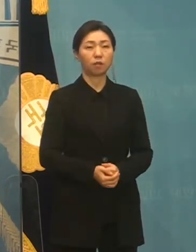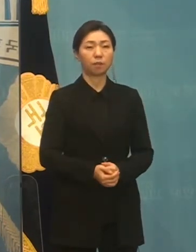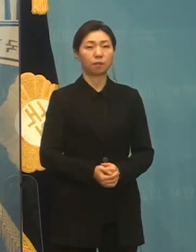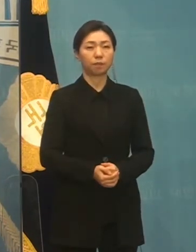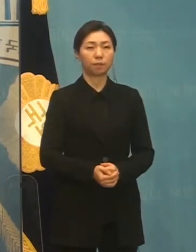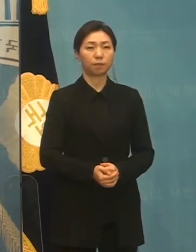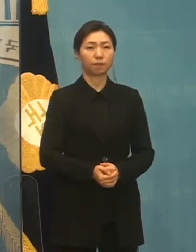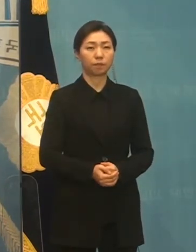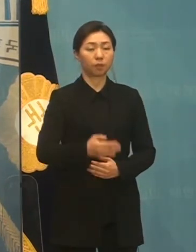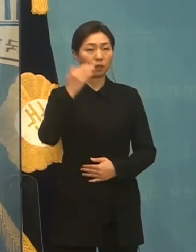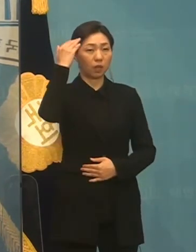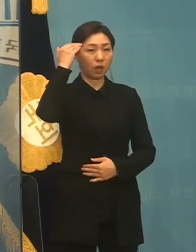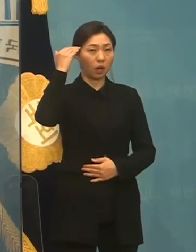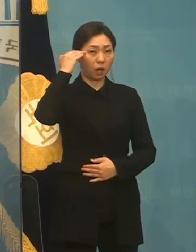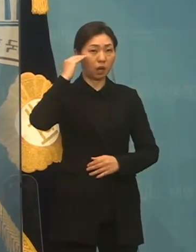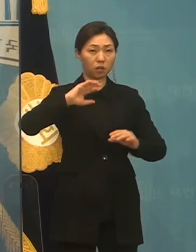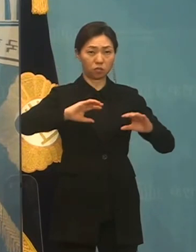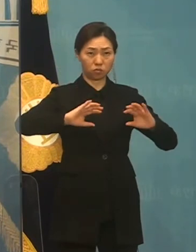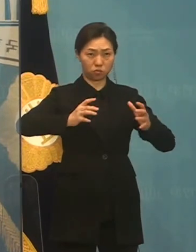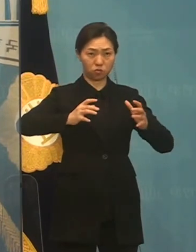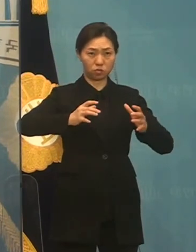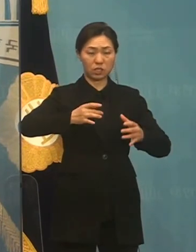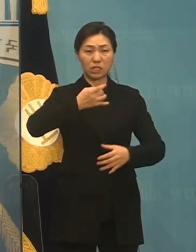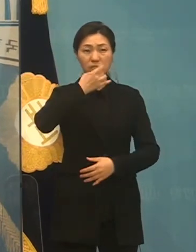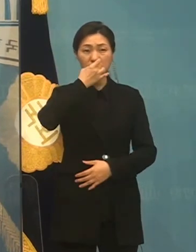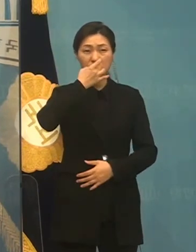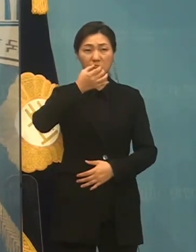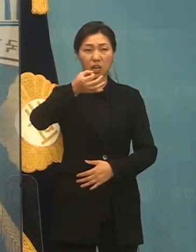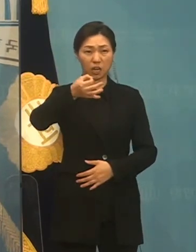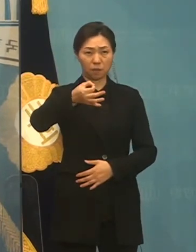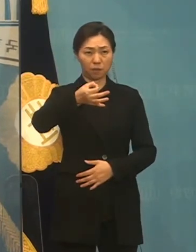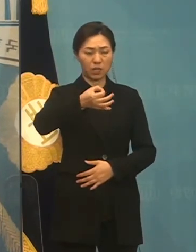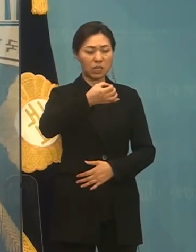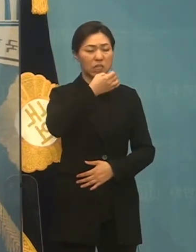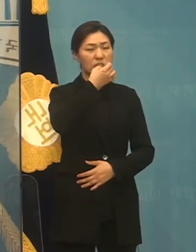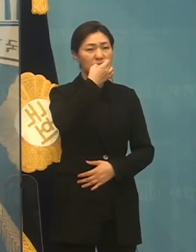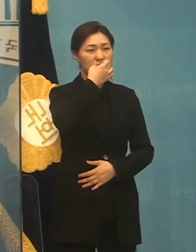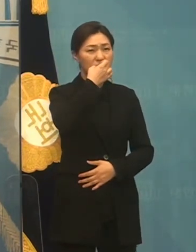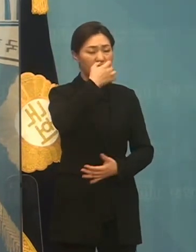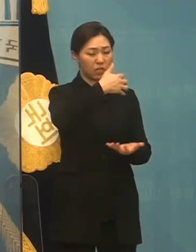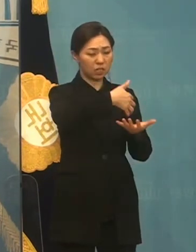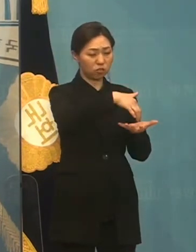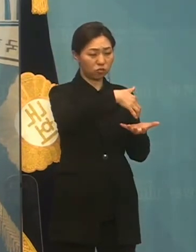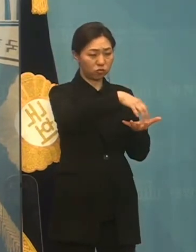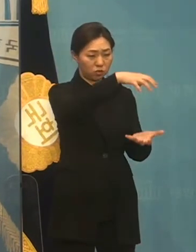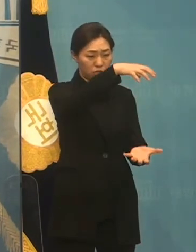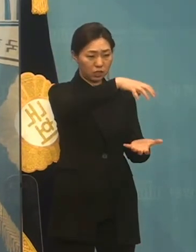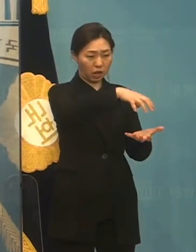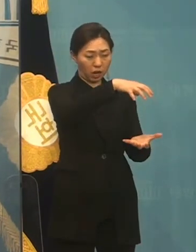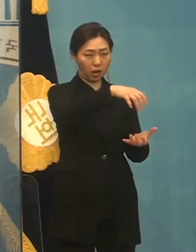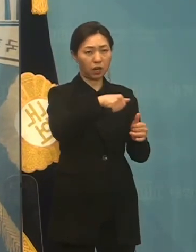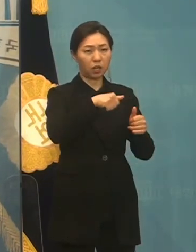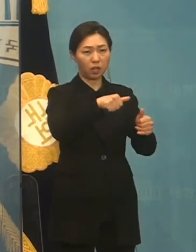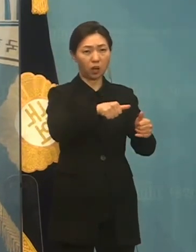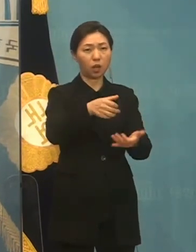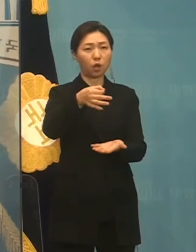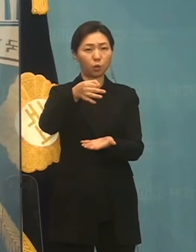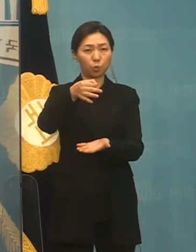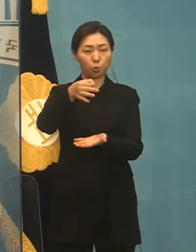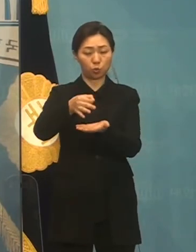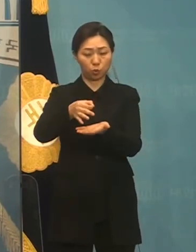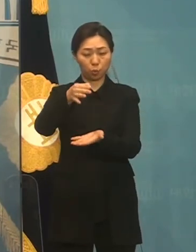우리나라 쌀 가격은 수급에 의해서 크게 좌우됩니다. 최근 들어서 약간의